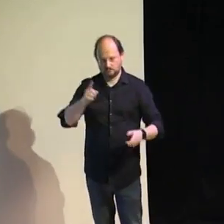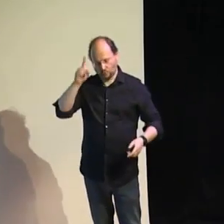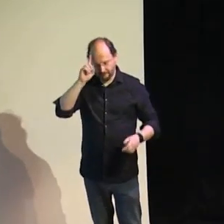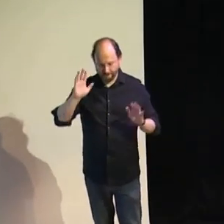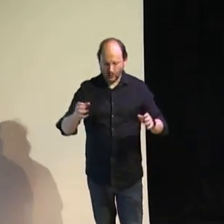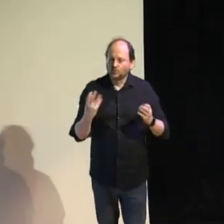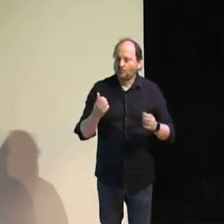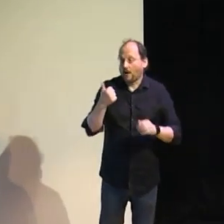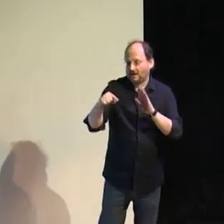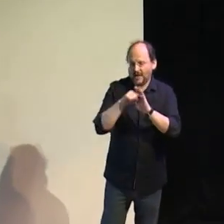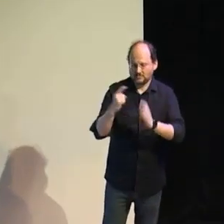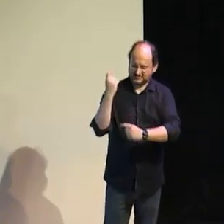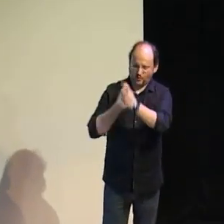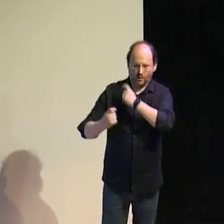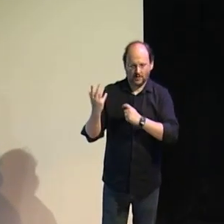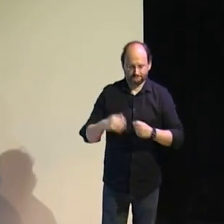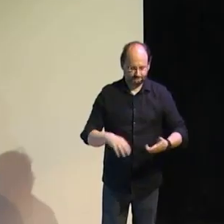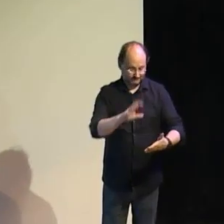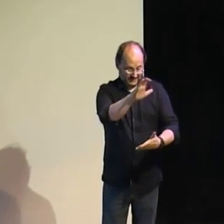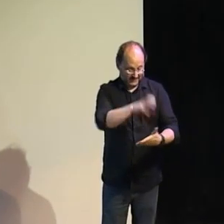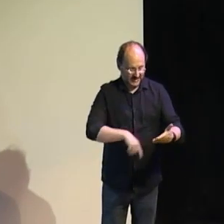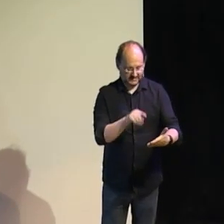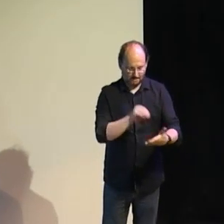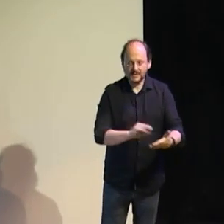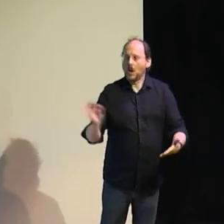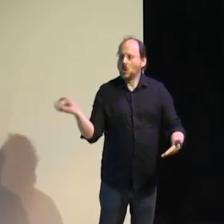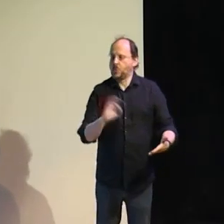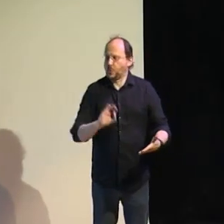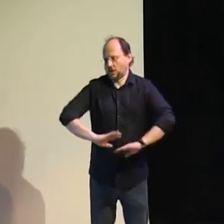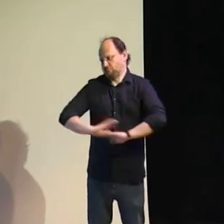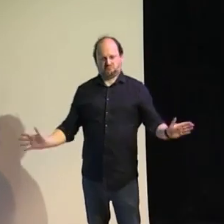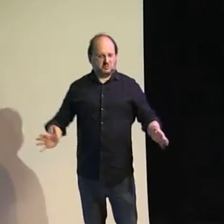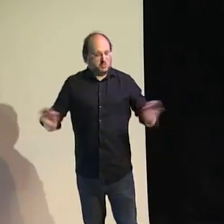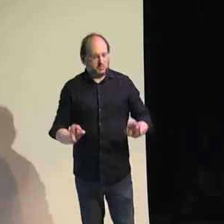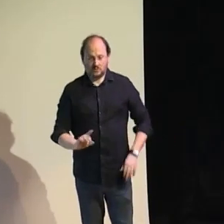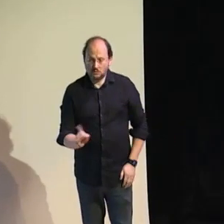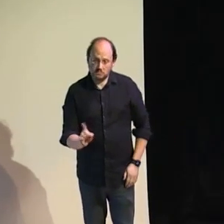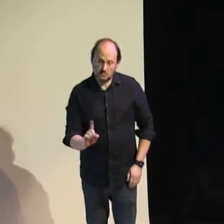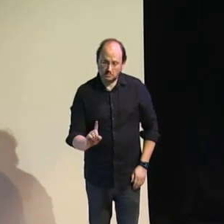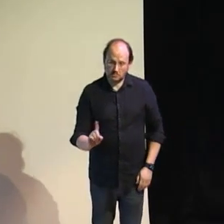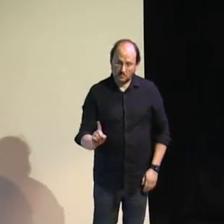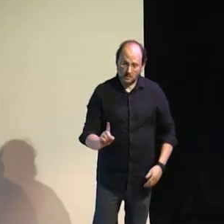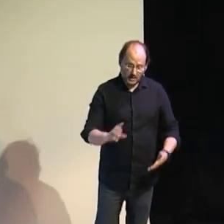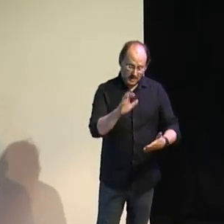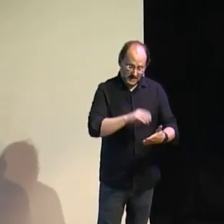lui. Donc ça, c'est vraiment une information très importante, puisque dans l'histoire,